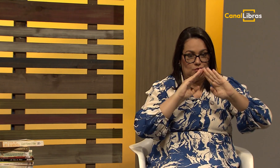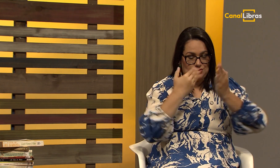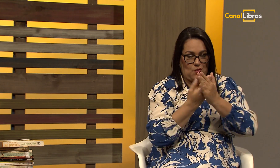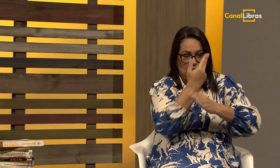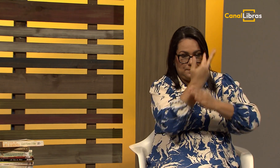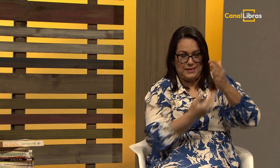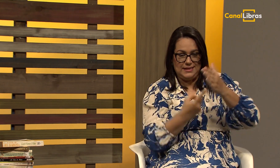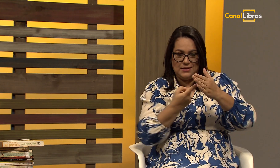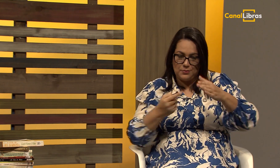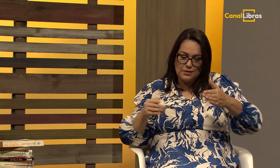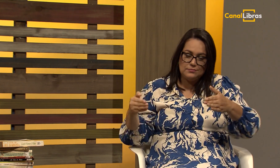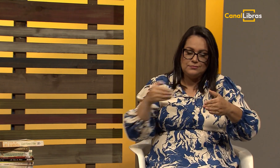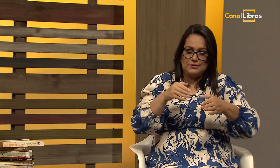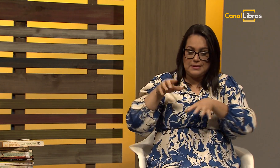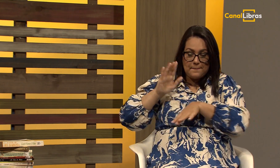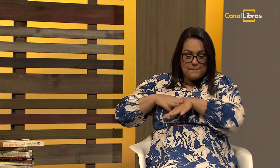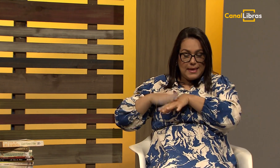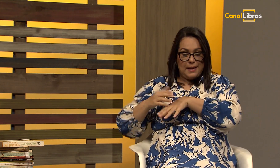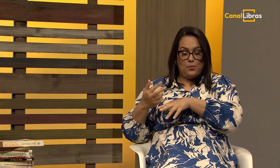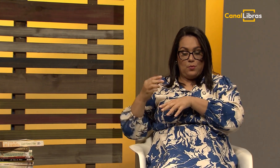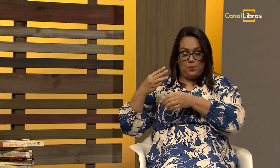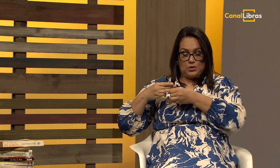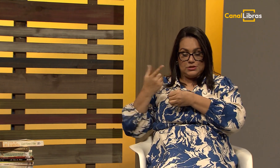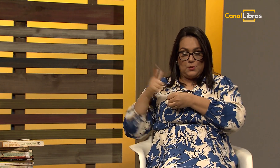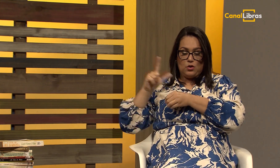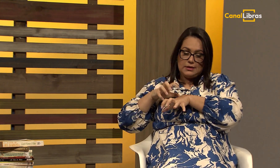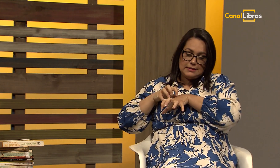responsáveis pelo transporte até a EBS Polo,